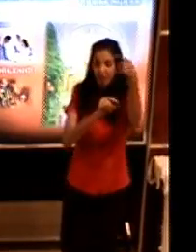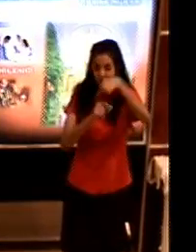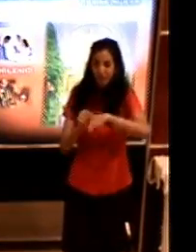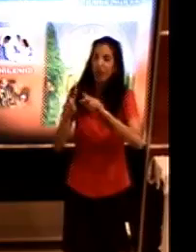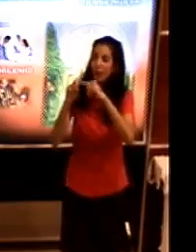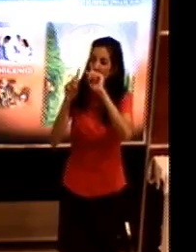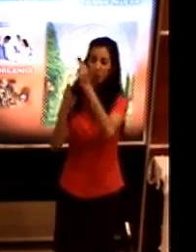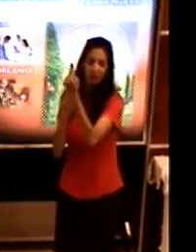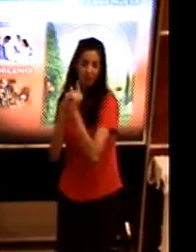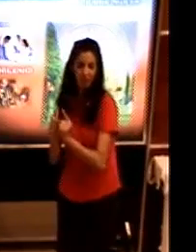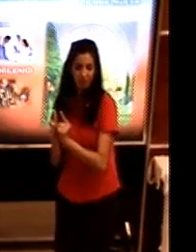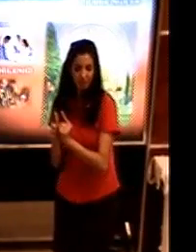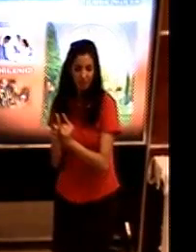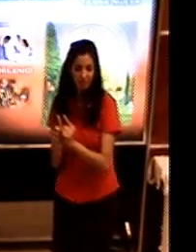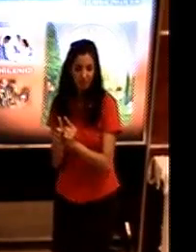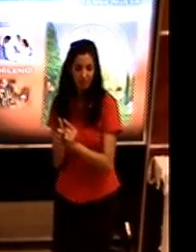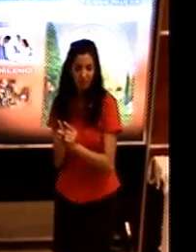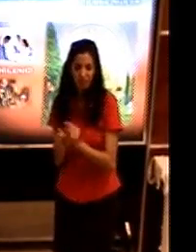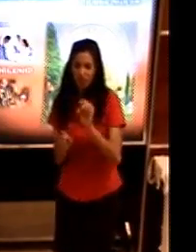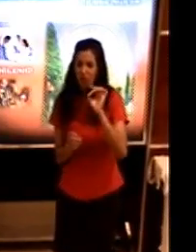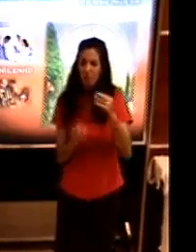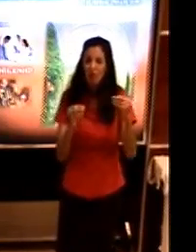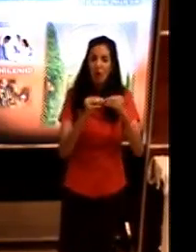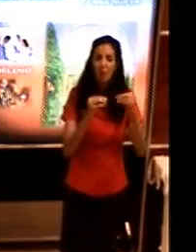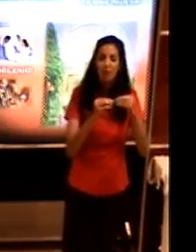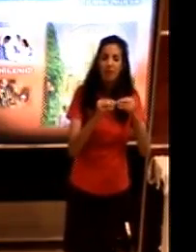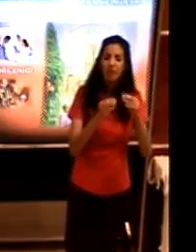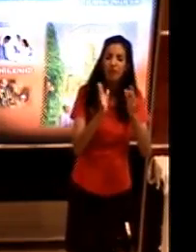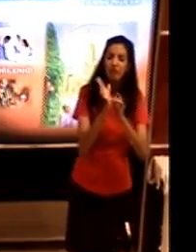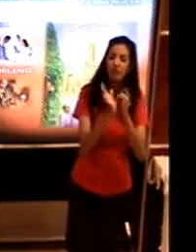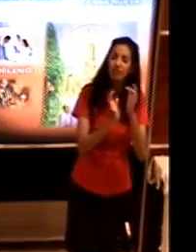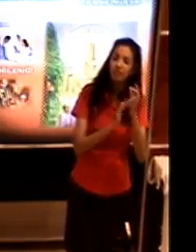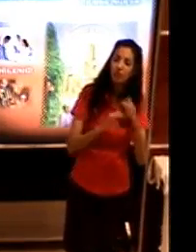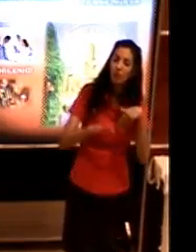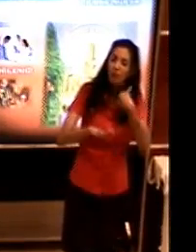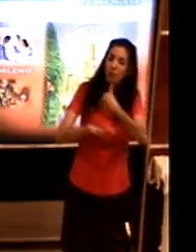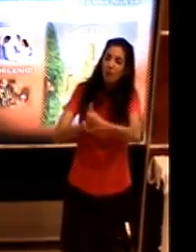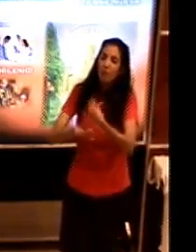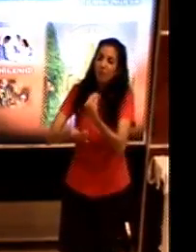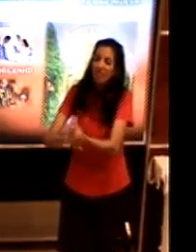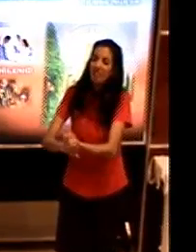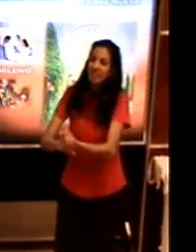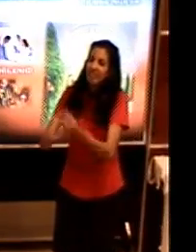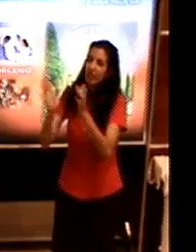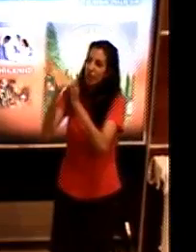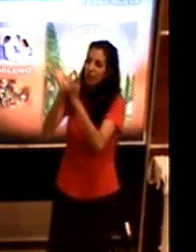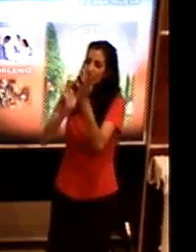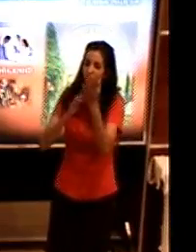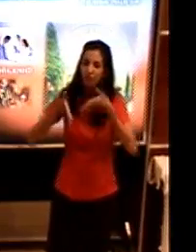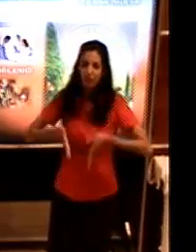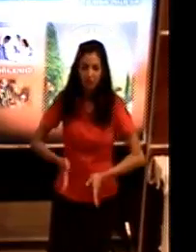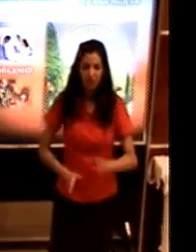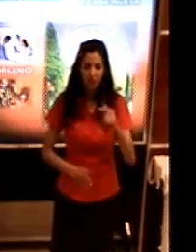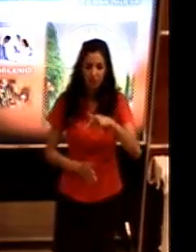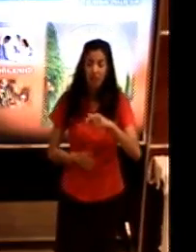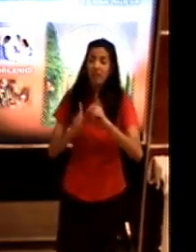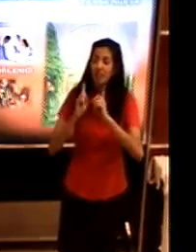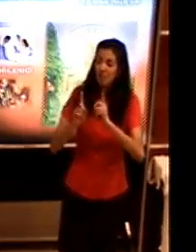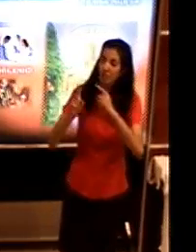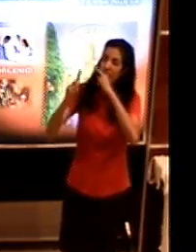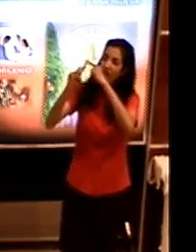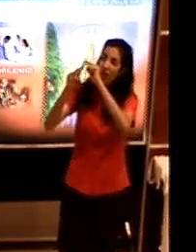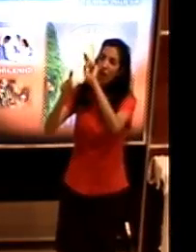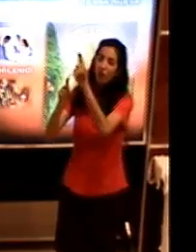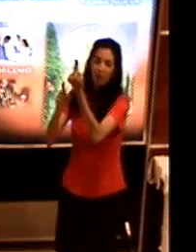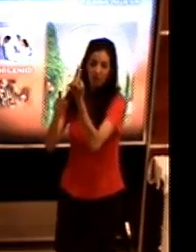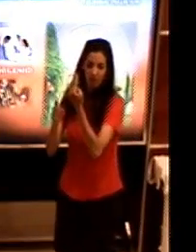los discípulos, anoche leíamos, unos poquitos, ¿verdad? Pudieron estar presentes cuando Cristo vino al mundo y lo vieron morir en la cruz. Yo no lo